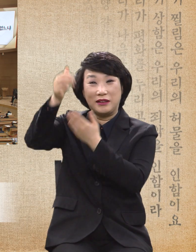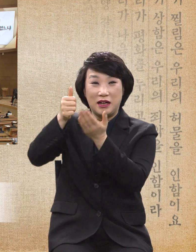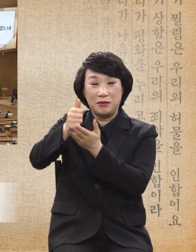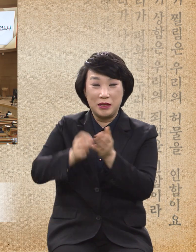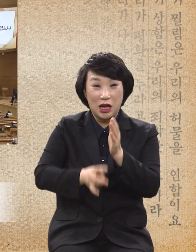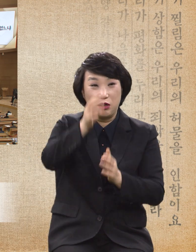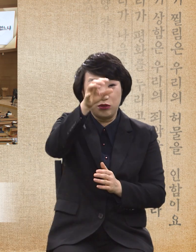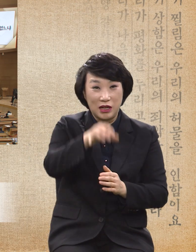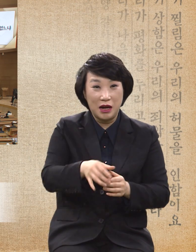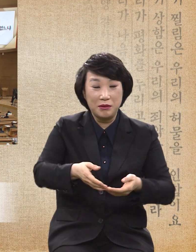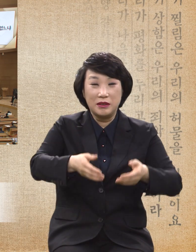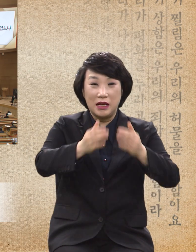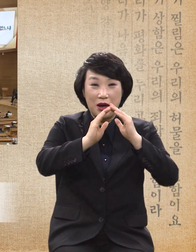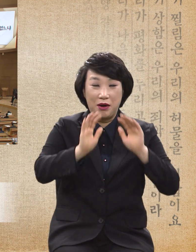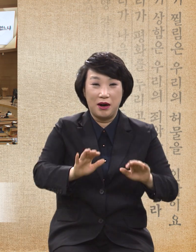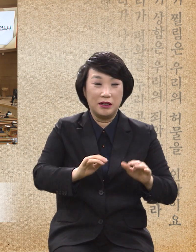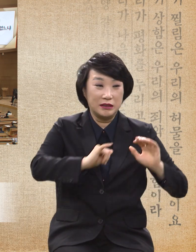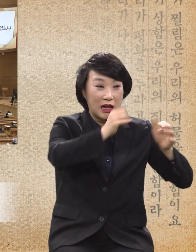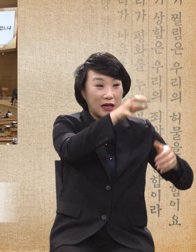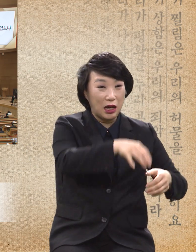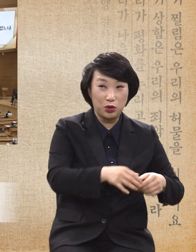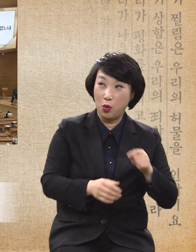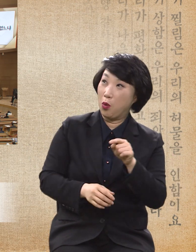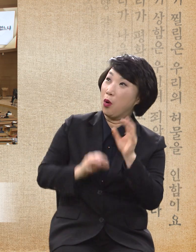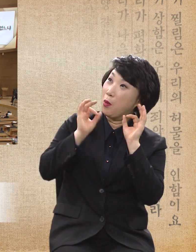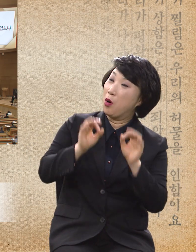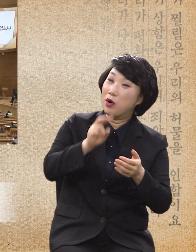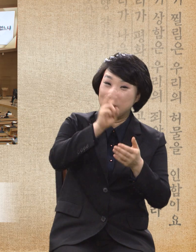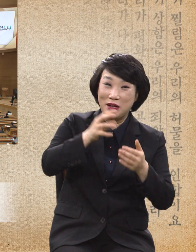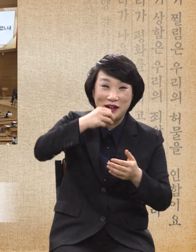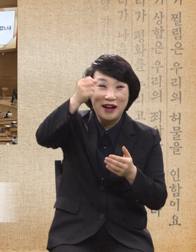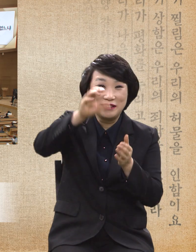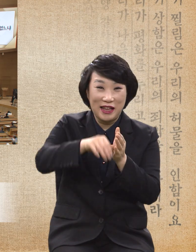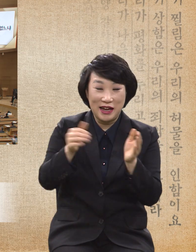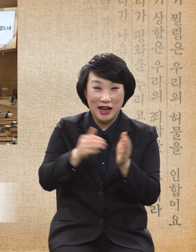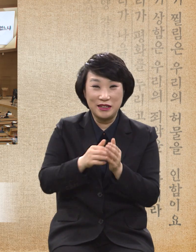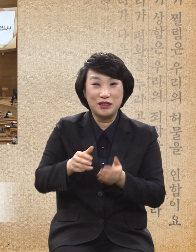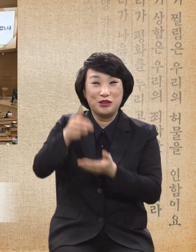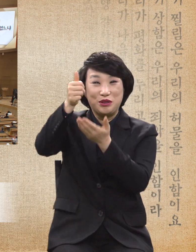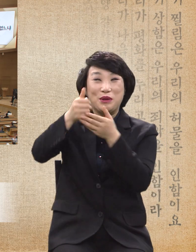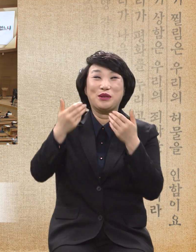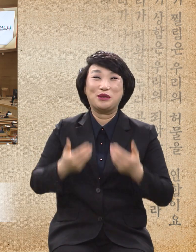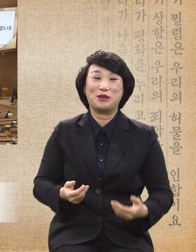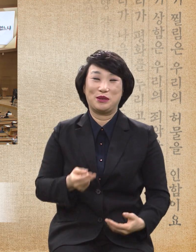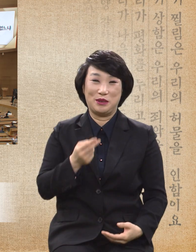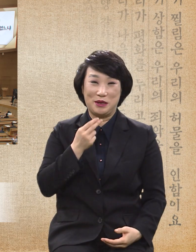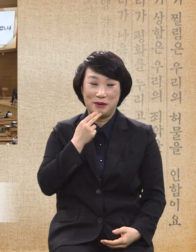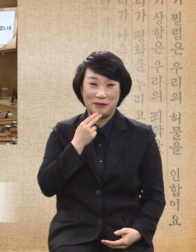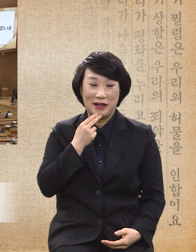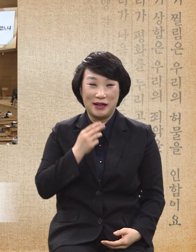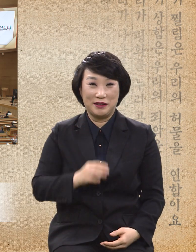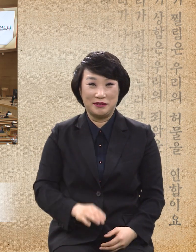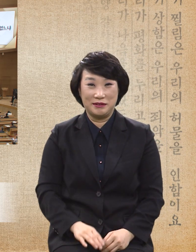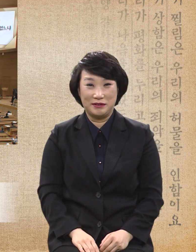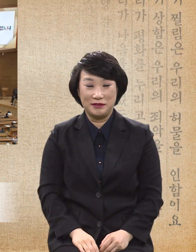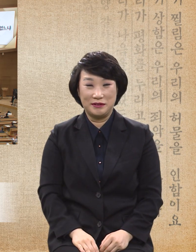여호와께서 예루살렘을 세워 세상에서 찬송받게 하시기까지 그로 쉬지 못하게 하시리라.